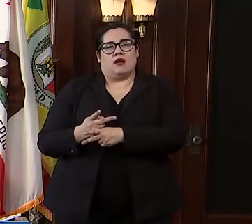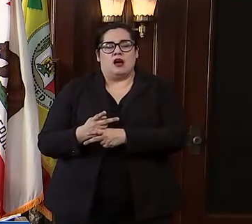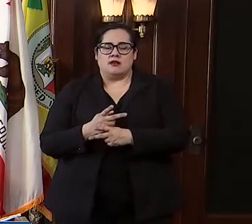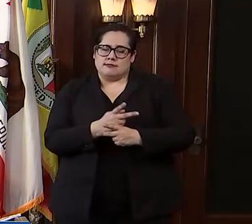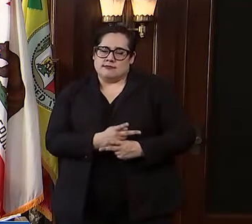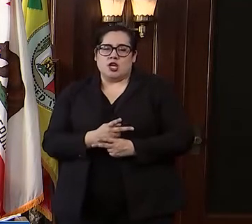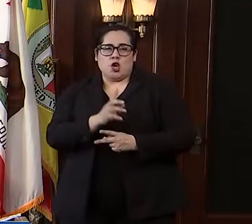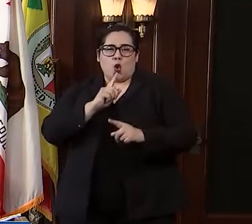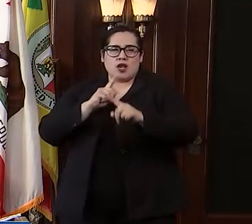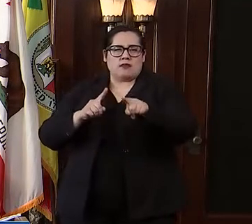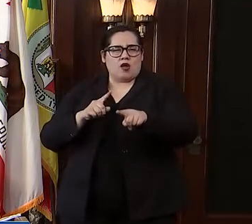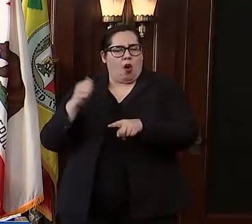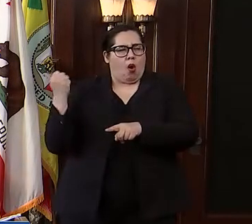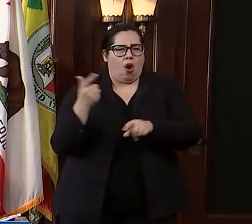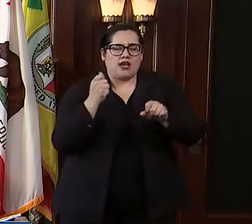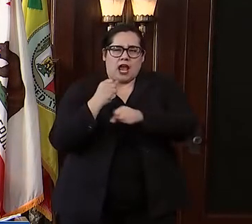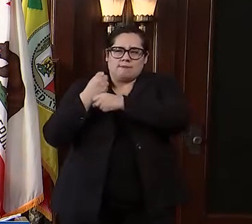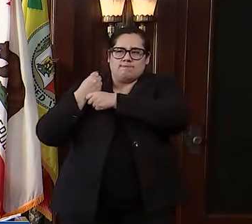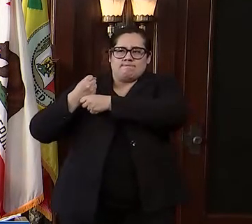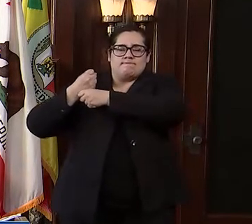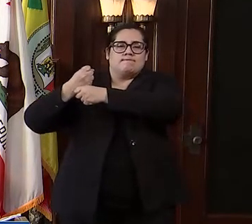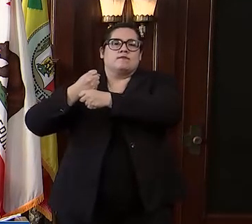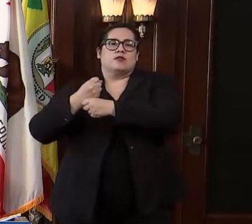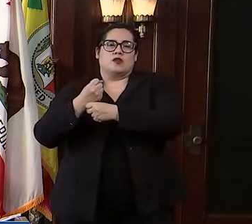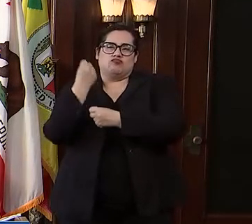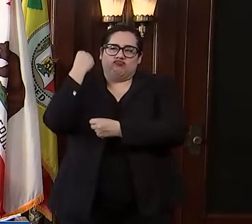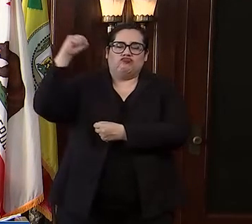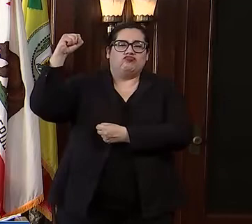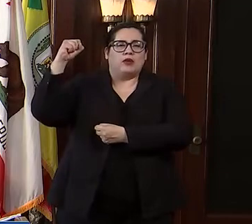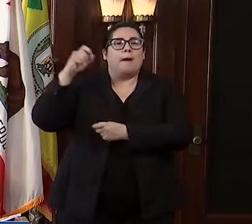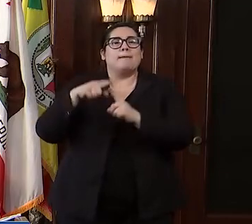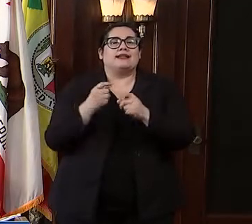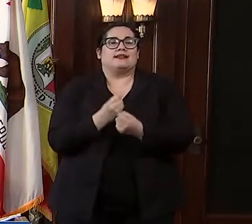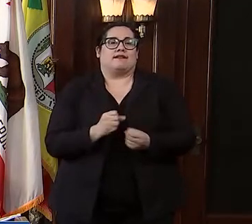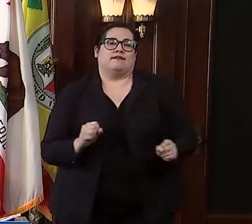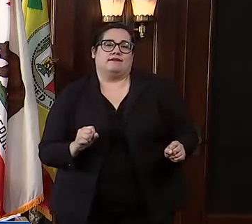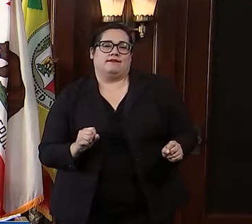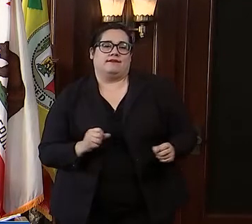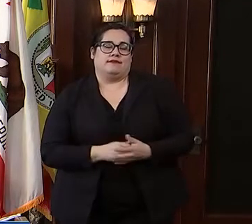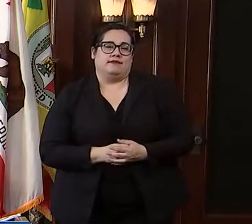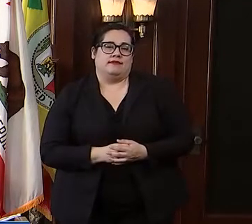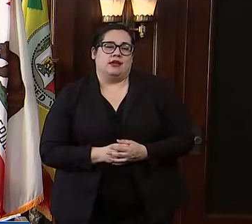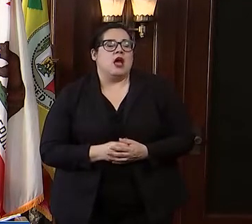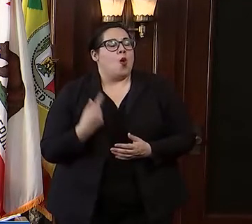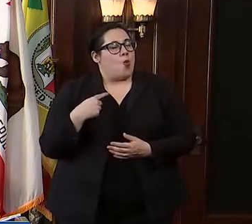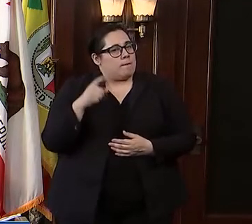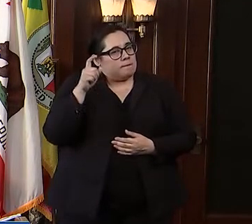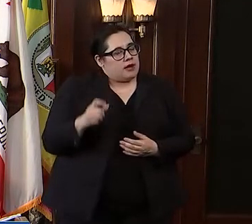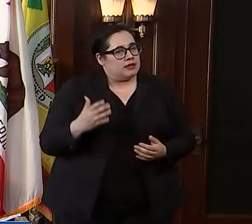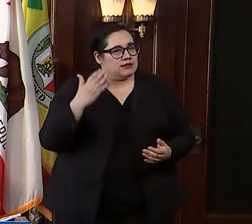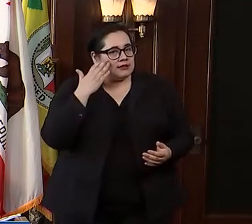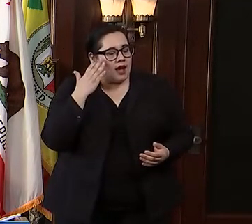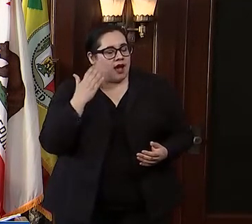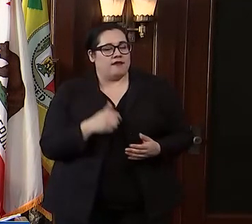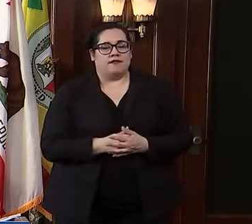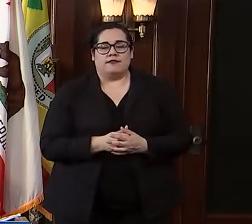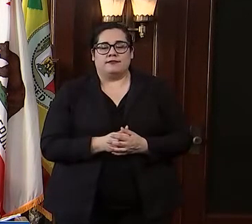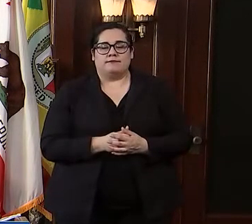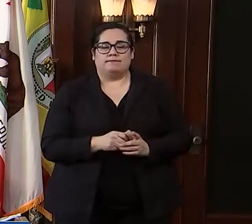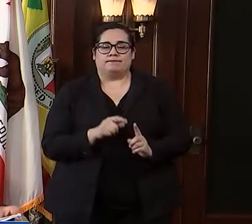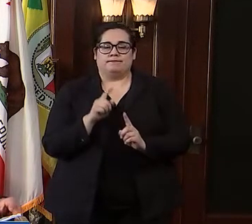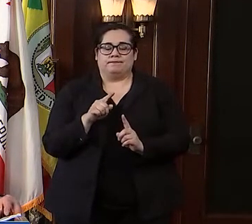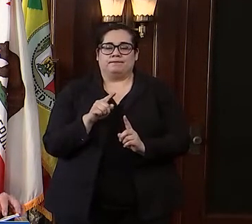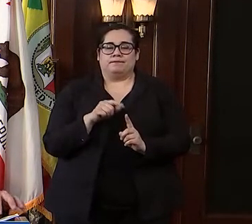todos puedan manifestarse de manera segura. Y tenemos que tener un